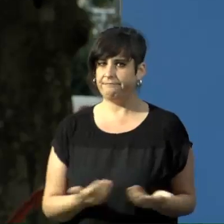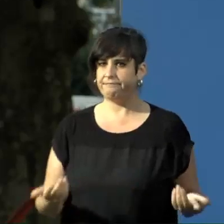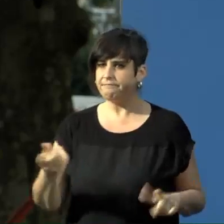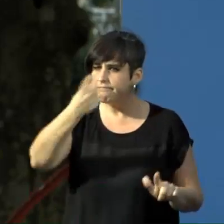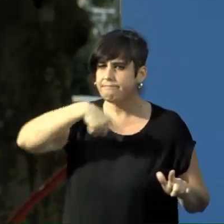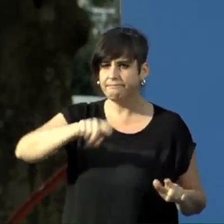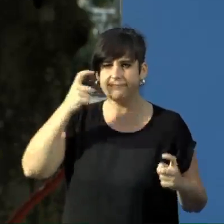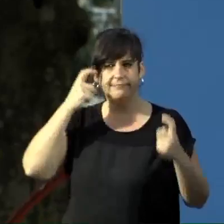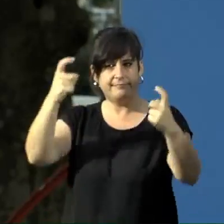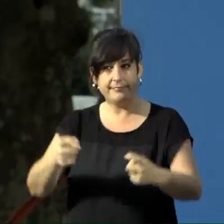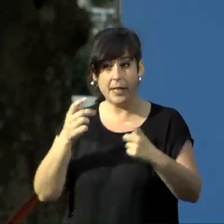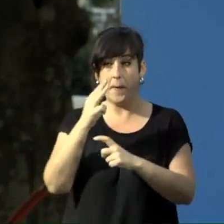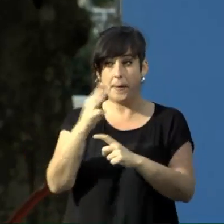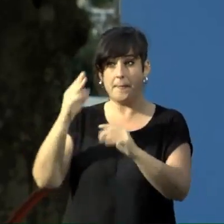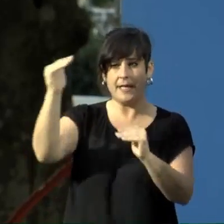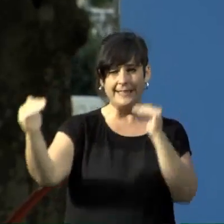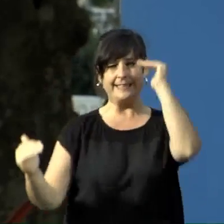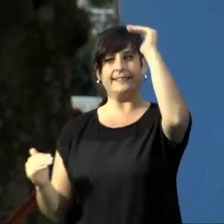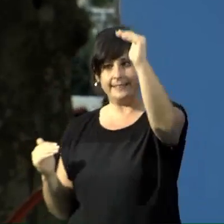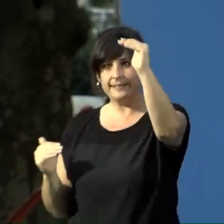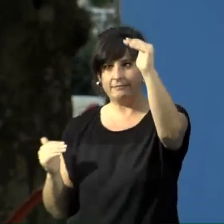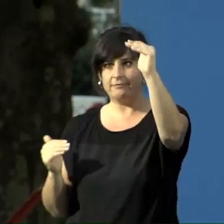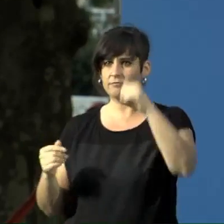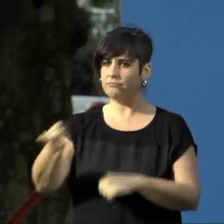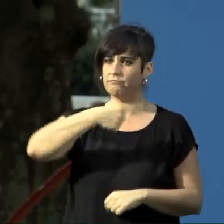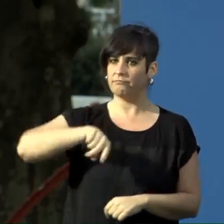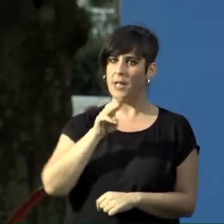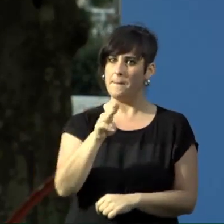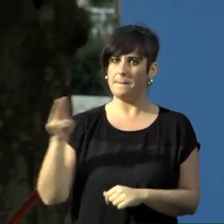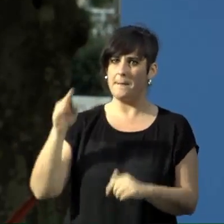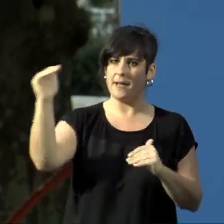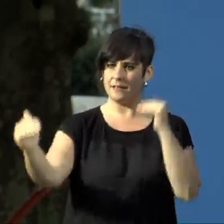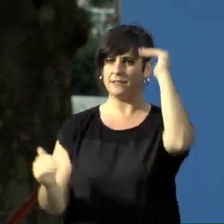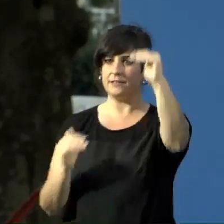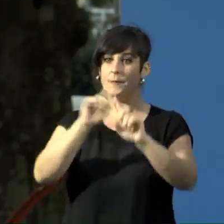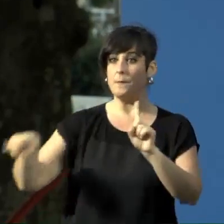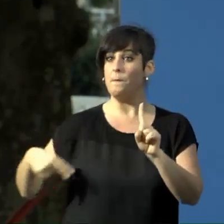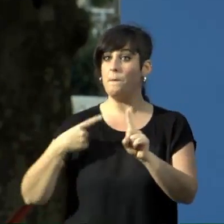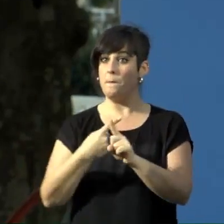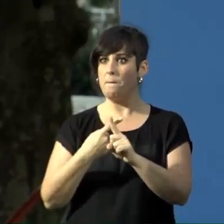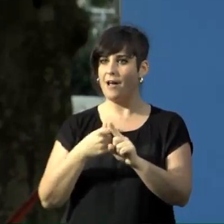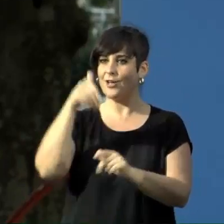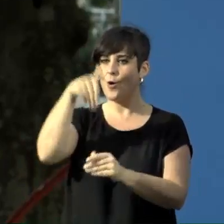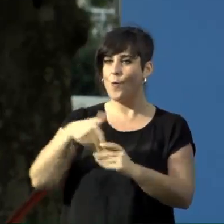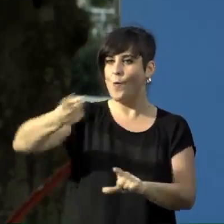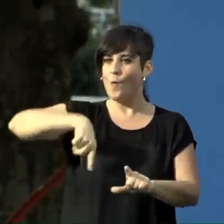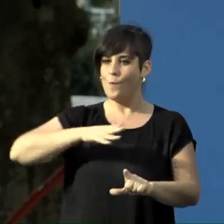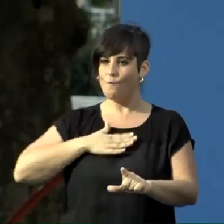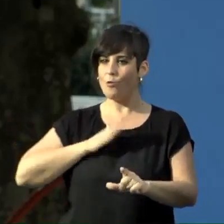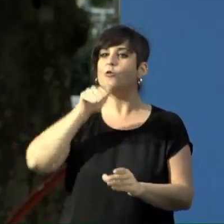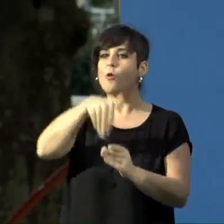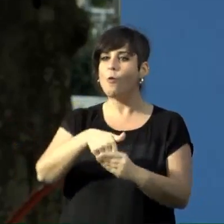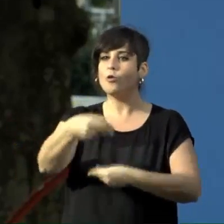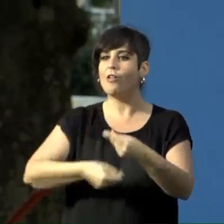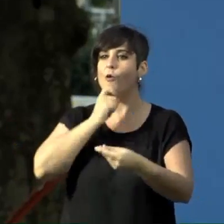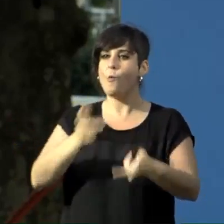Imos superar o Partido Popular. Imos superar o Partido Popular e, ademais, os nosos votos serán votos en